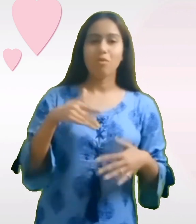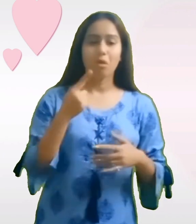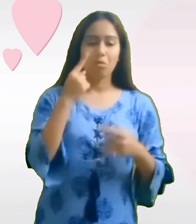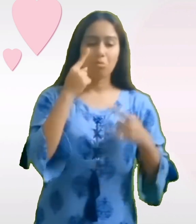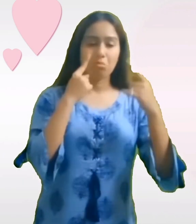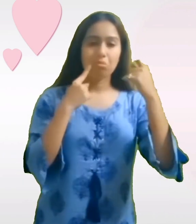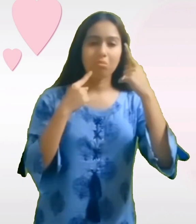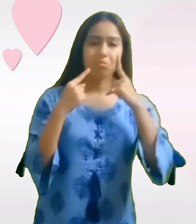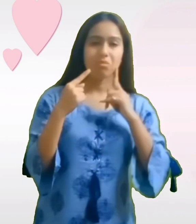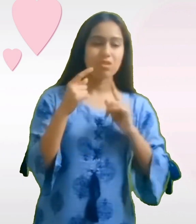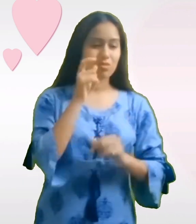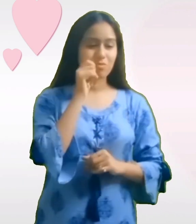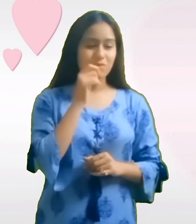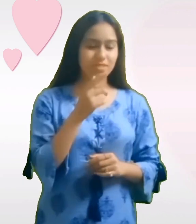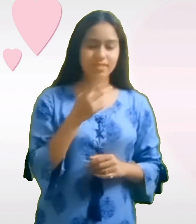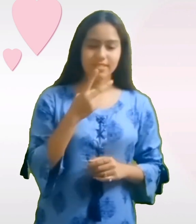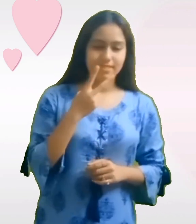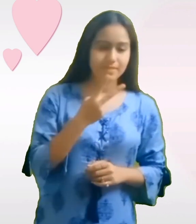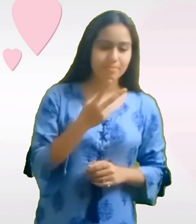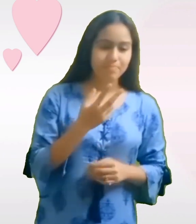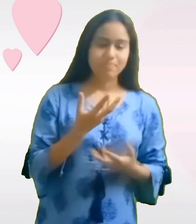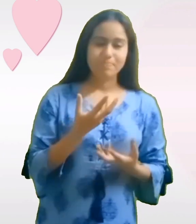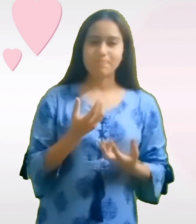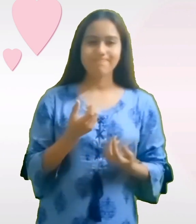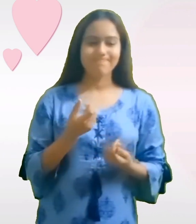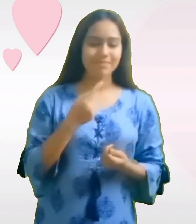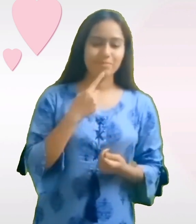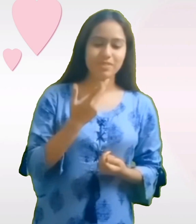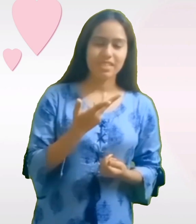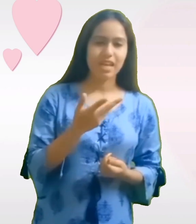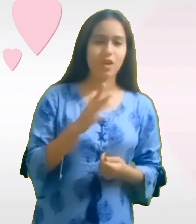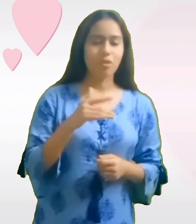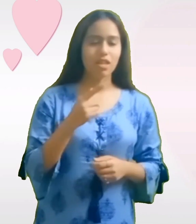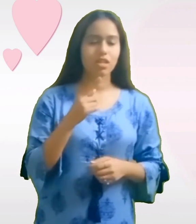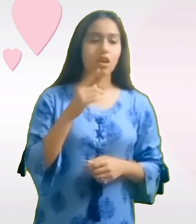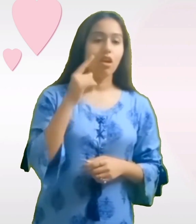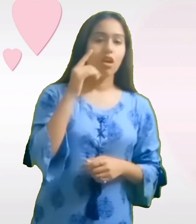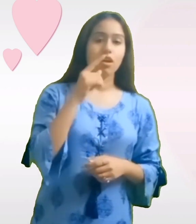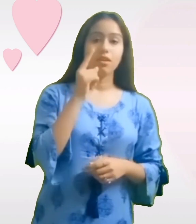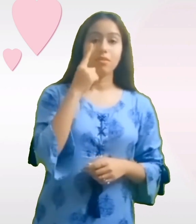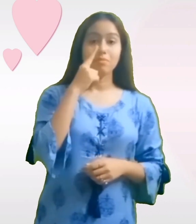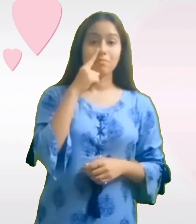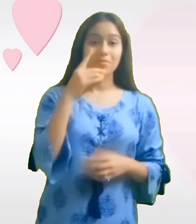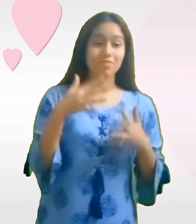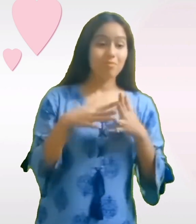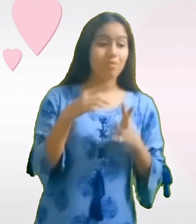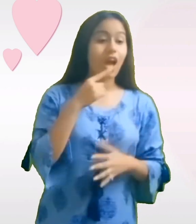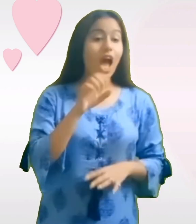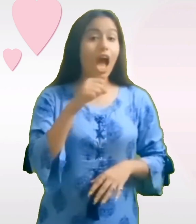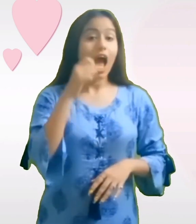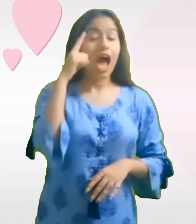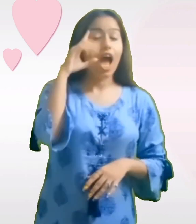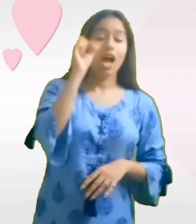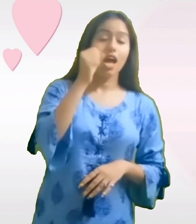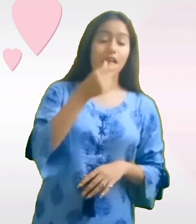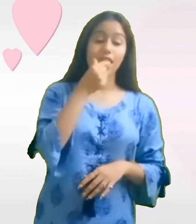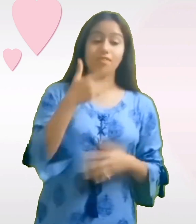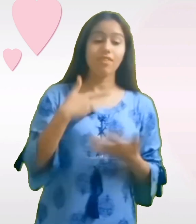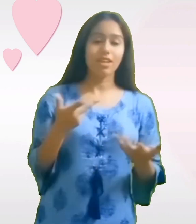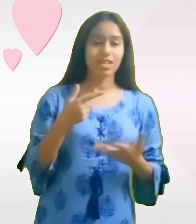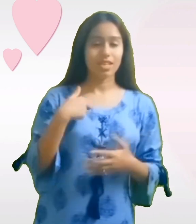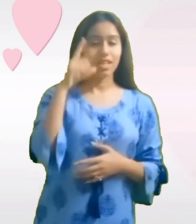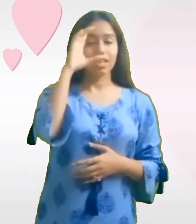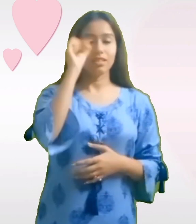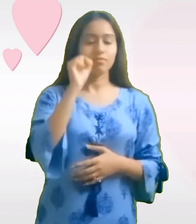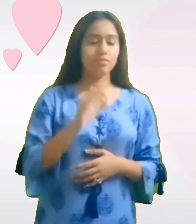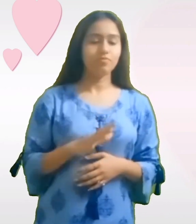ने कॉल कट कर दिया। और जब ये बोल रही थी वो माता जी तो उनकी आंख से आंसू टप टप टप टप गिर रहे थे। ये भाई साहब समझ नहीं पा रहे थे कि क्या